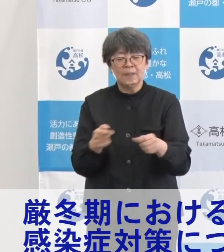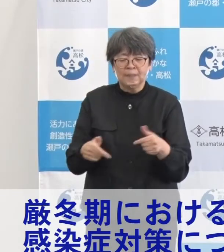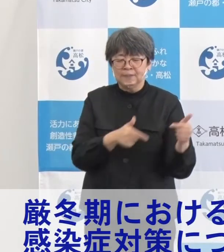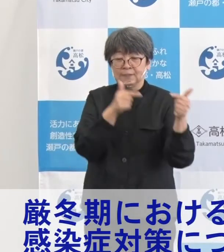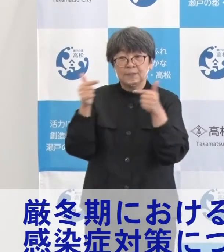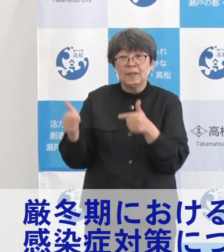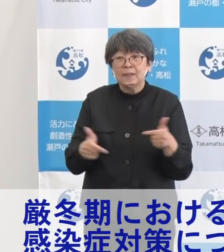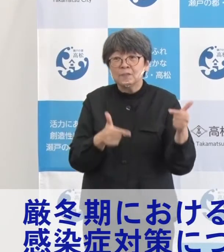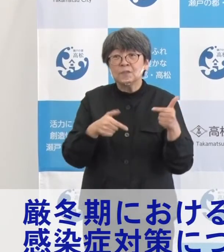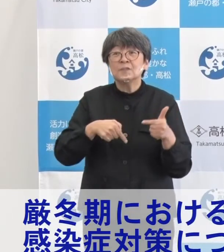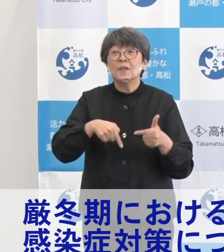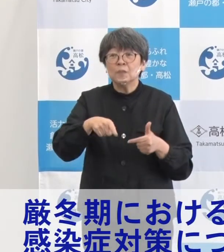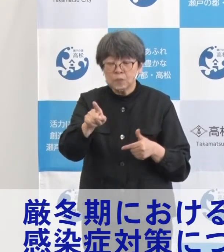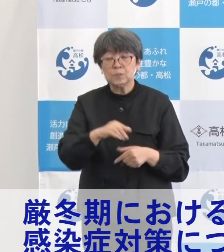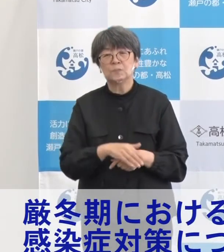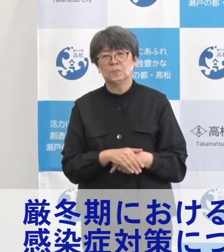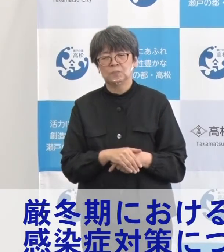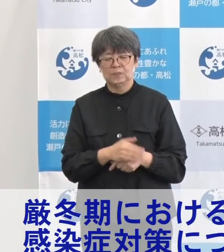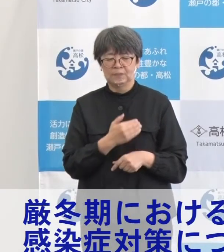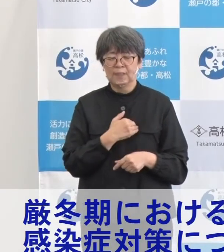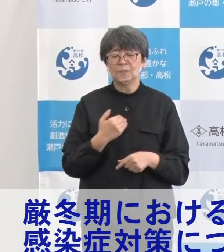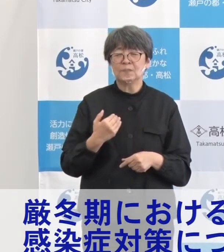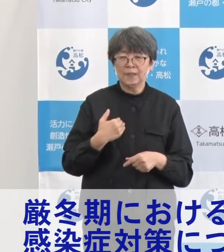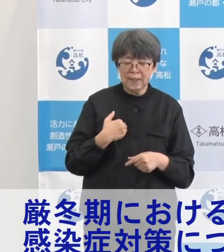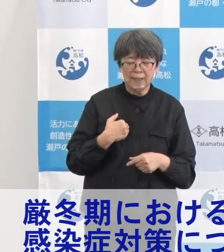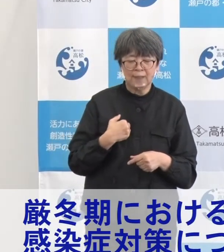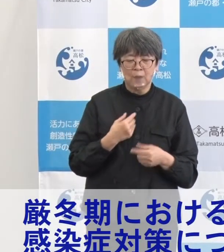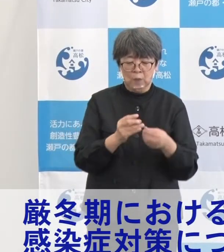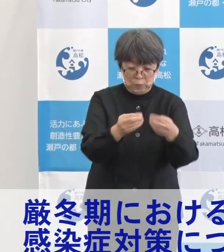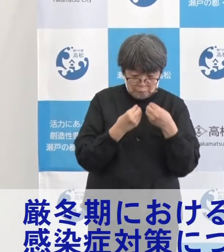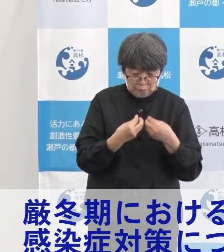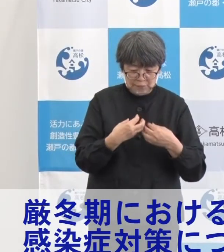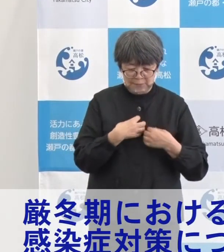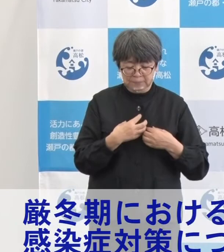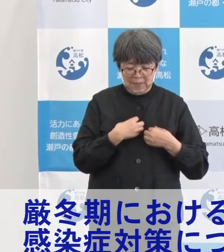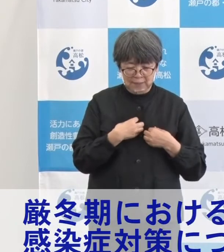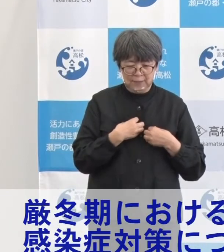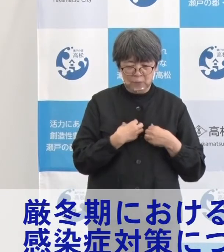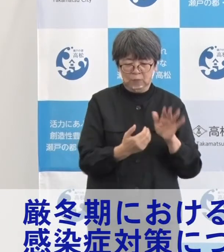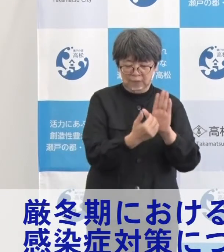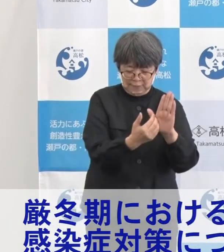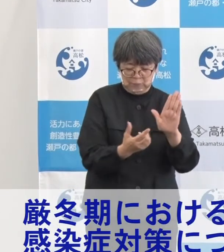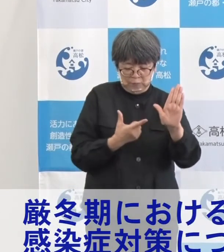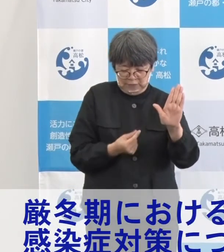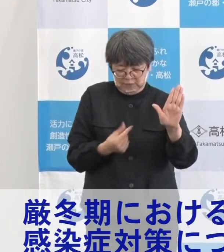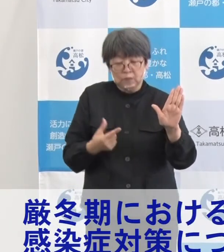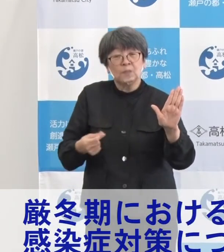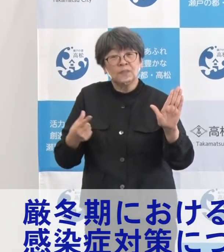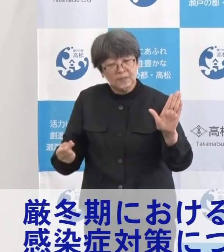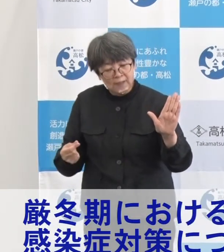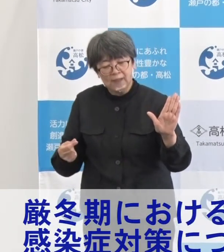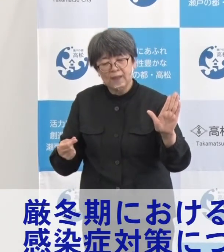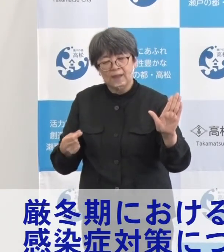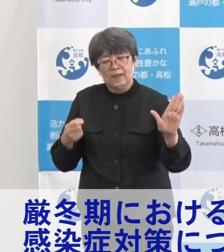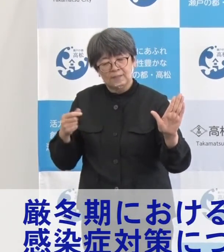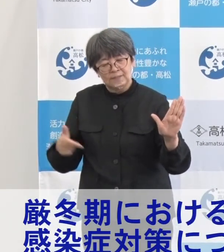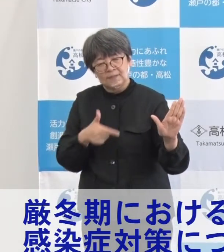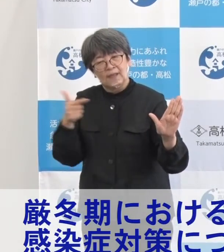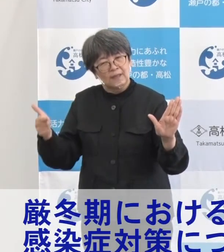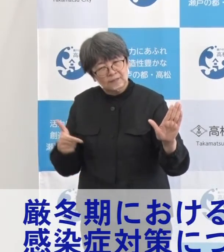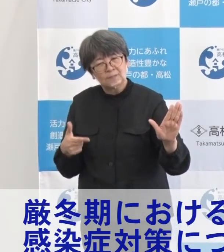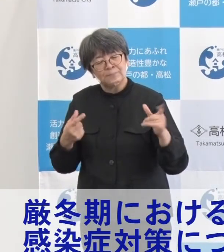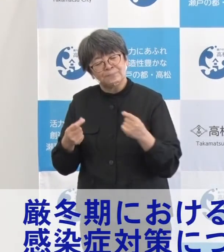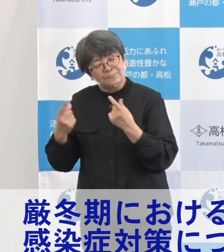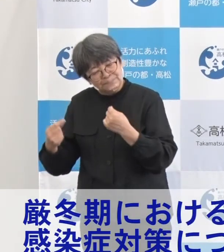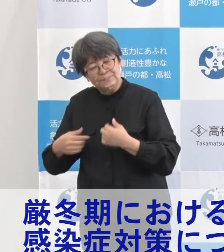正感染をできるだけリスクを低めていきながら新しい日常生活を楽しむといったことが必要